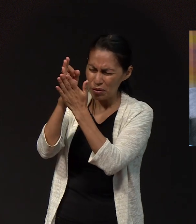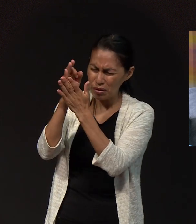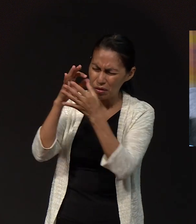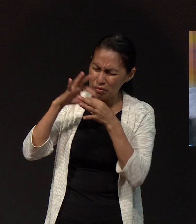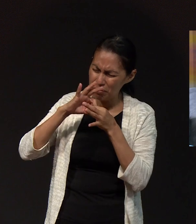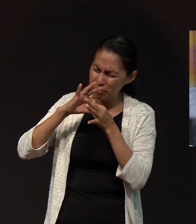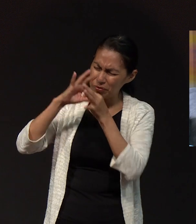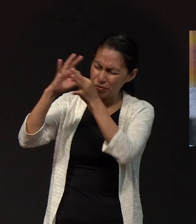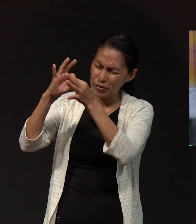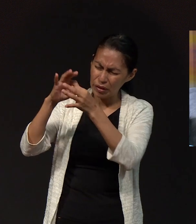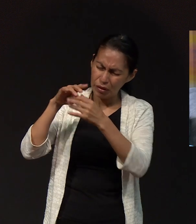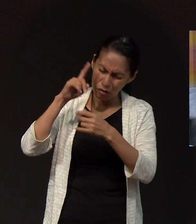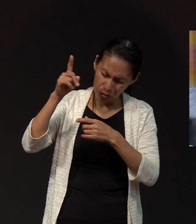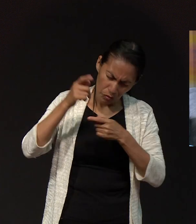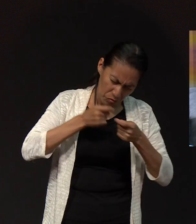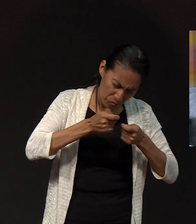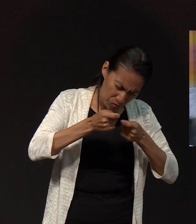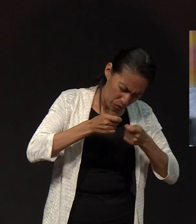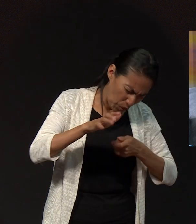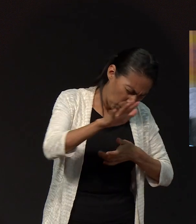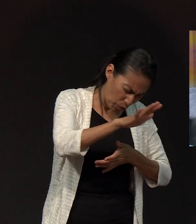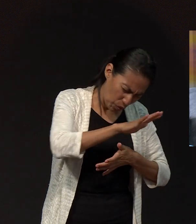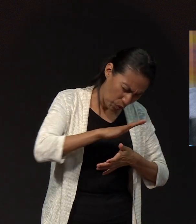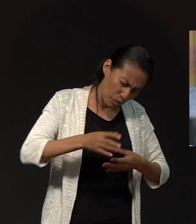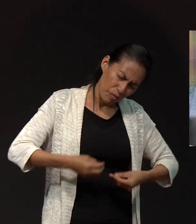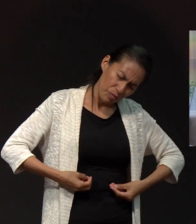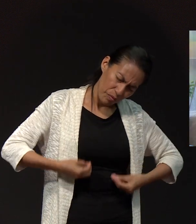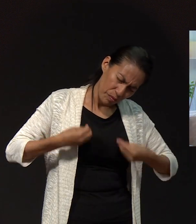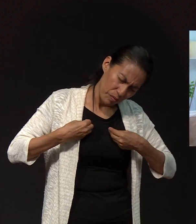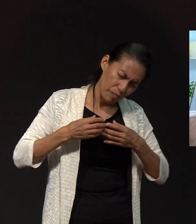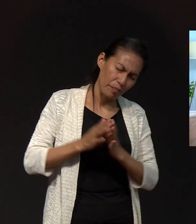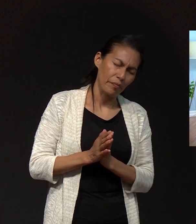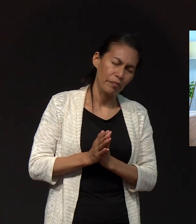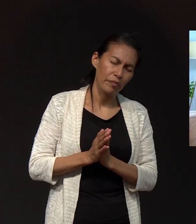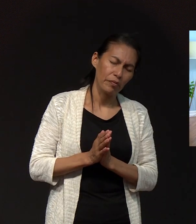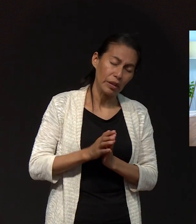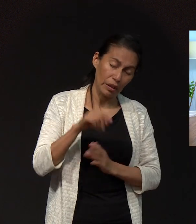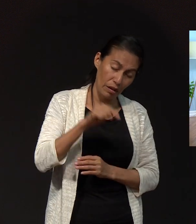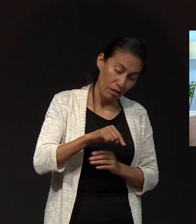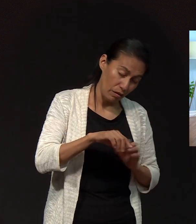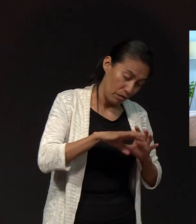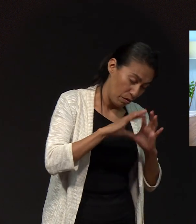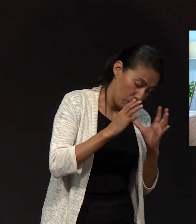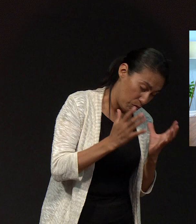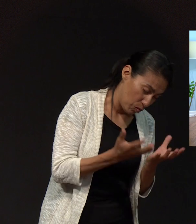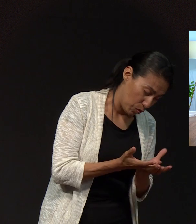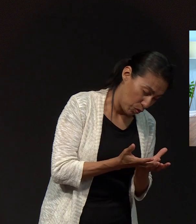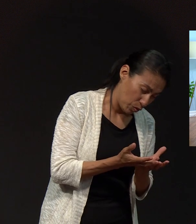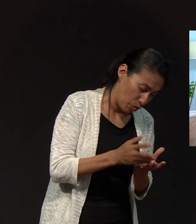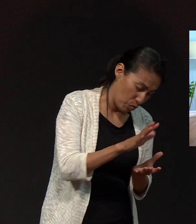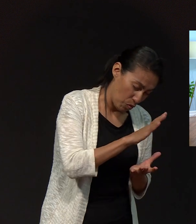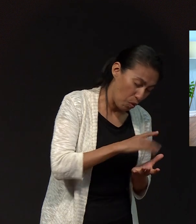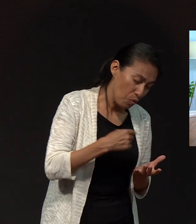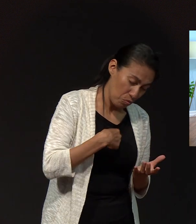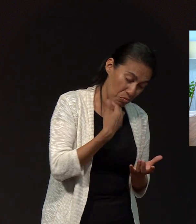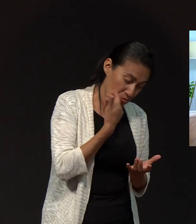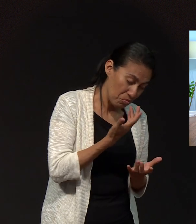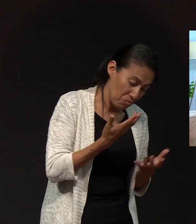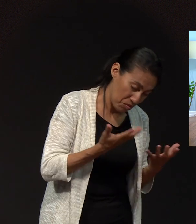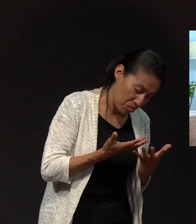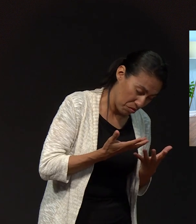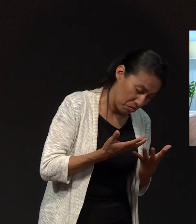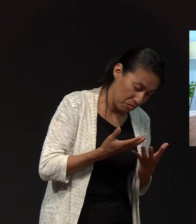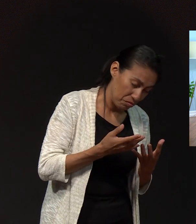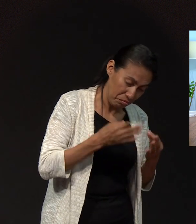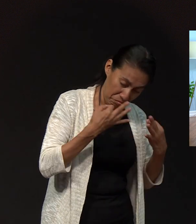Quien dirija Cada una De las situaciones Que vivimos Señor Sabemos que en este mundo No todas las cosas Salen